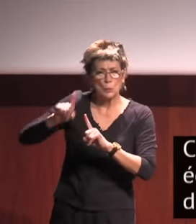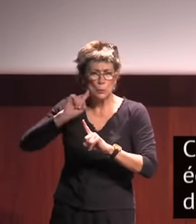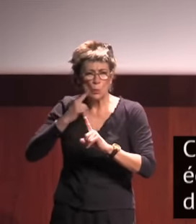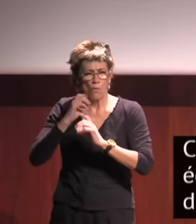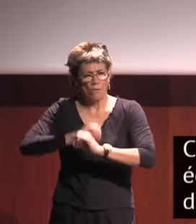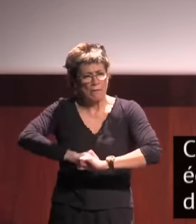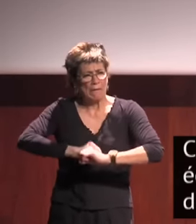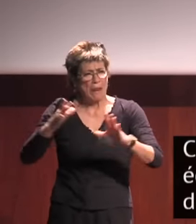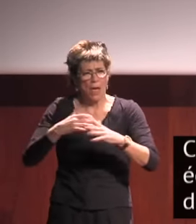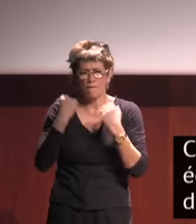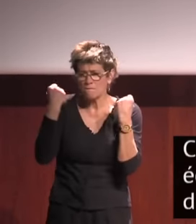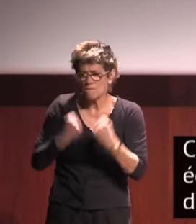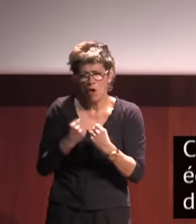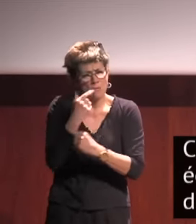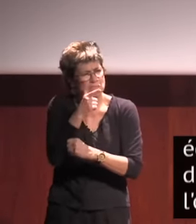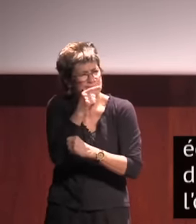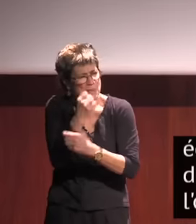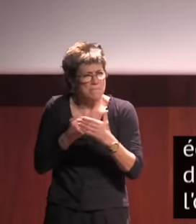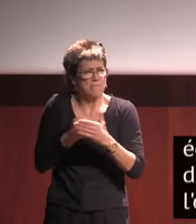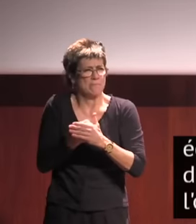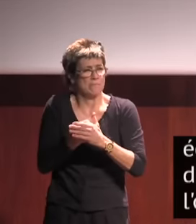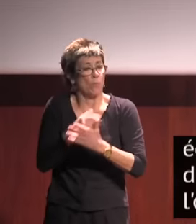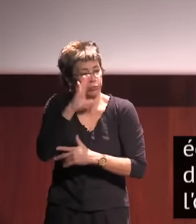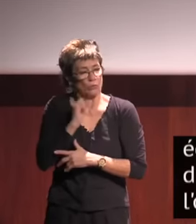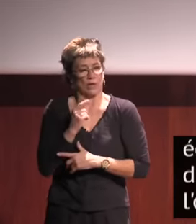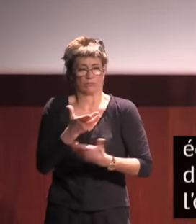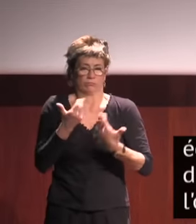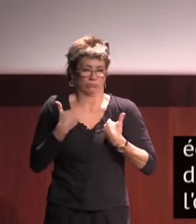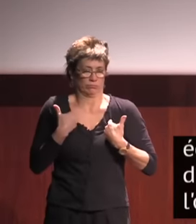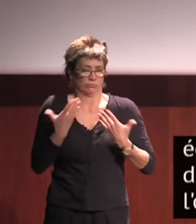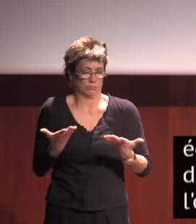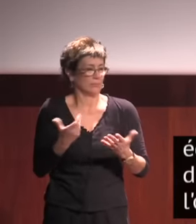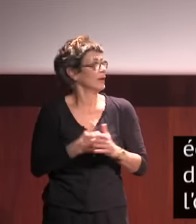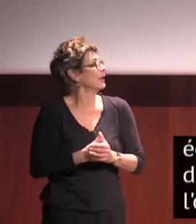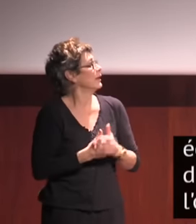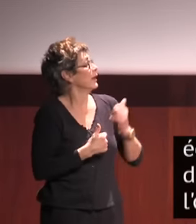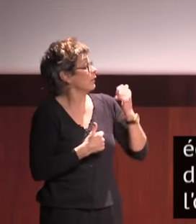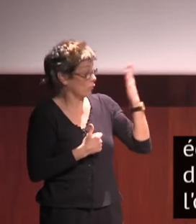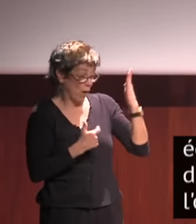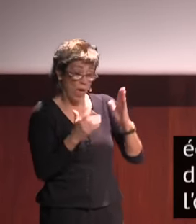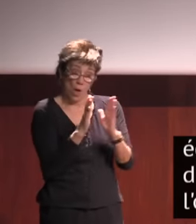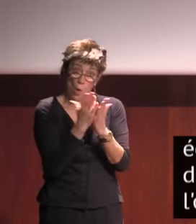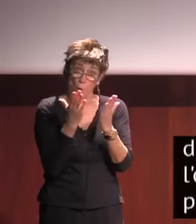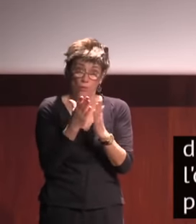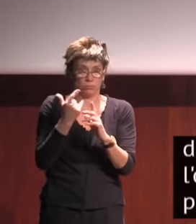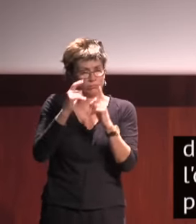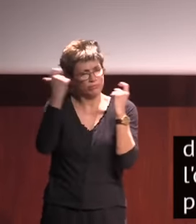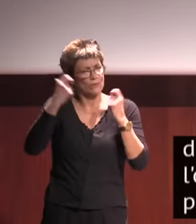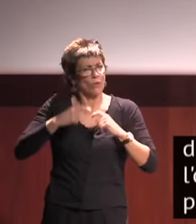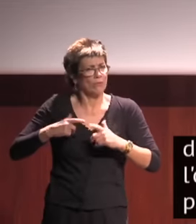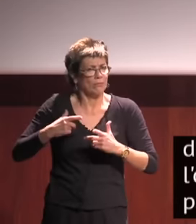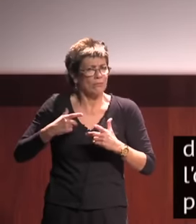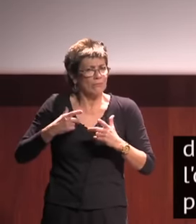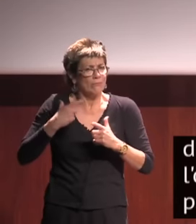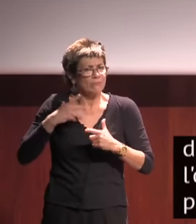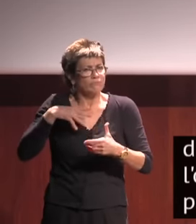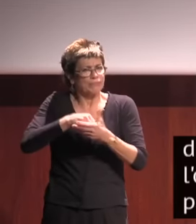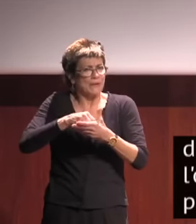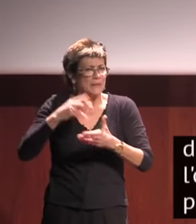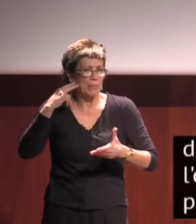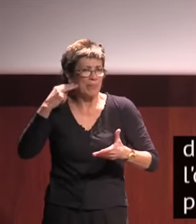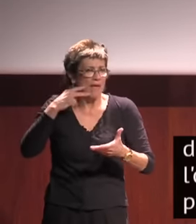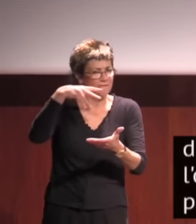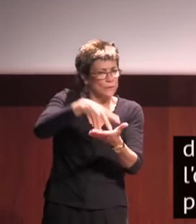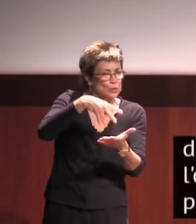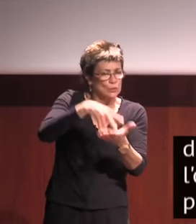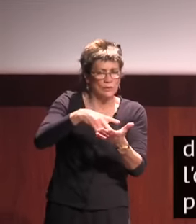et de force que possible. » Voici donc le programme ouvert par cet auteur de Deaf Studies de la première heure, redonner aux